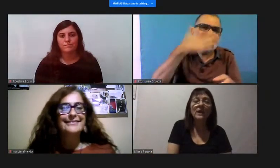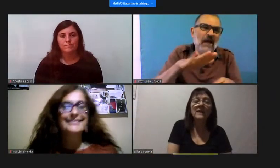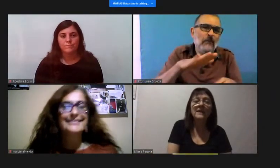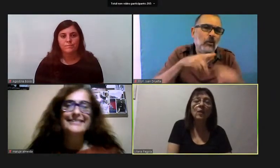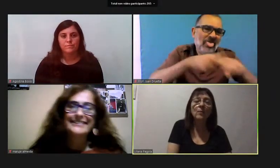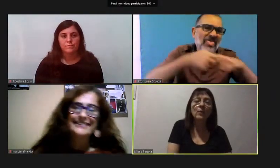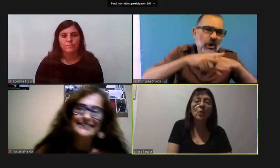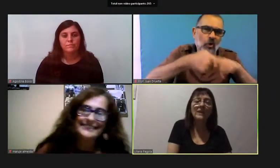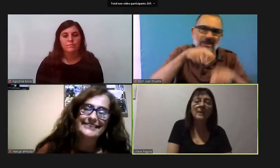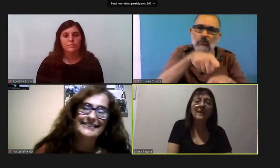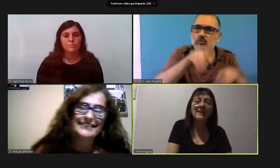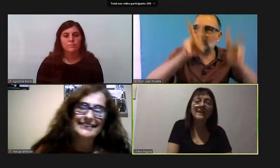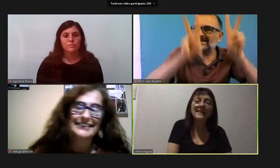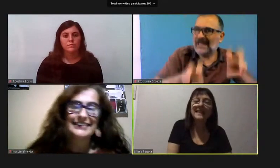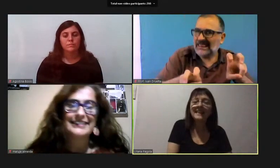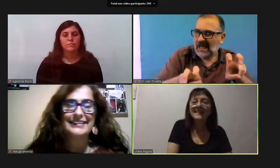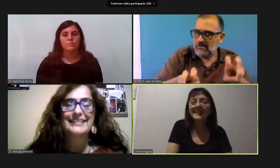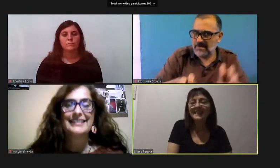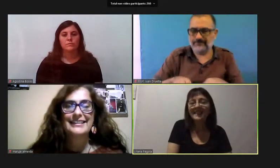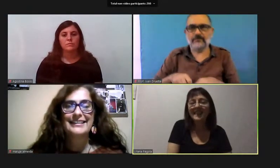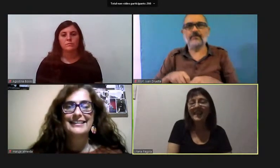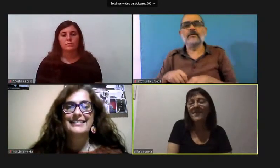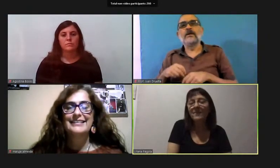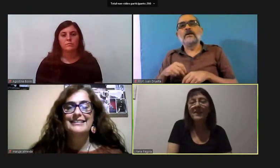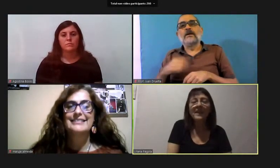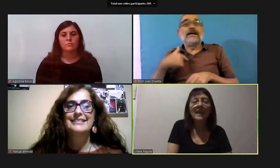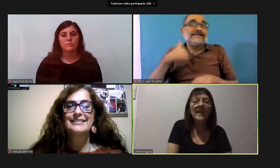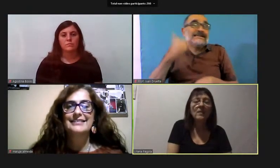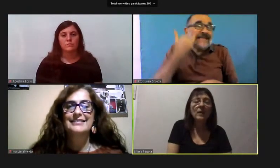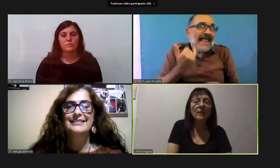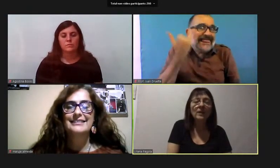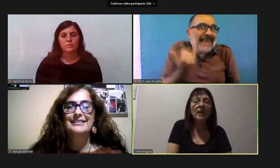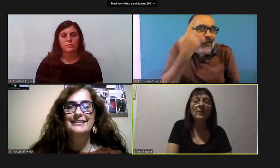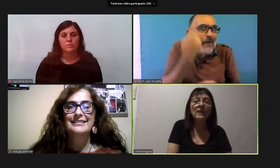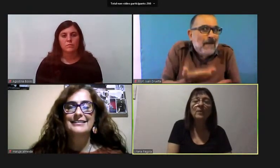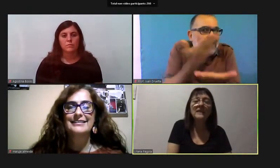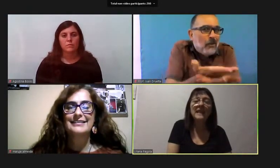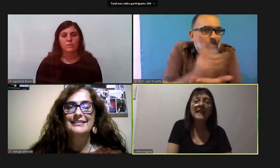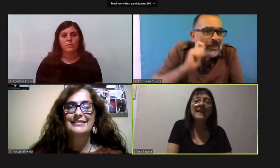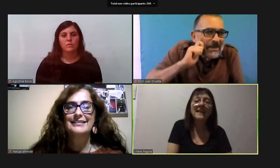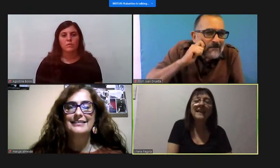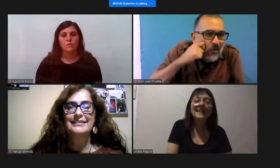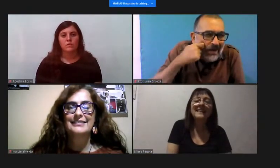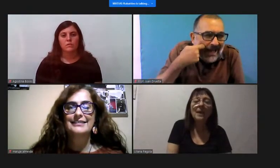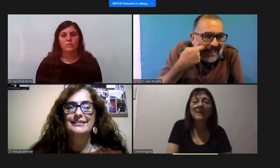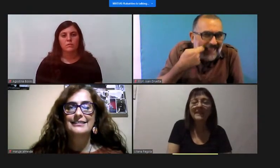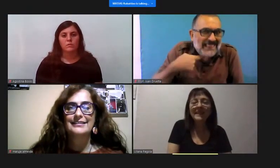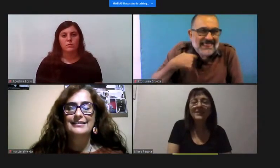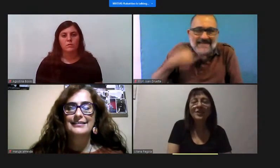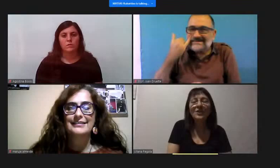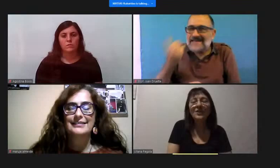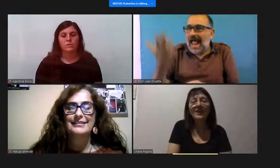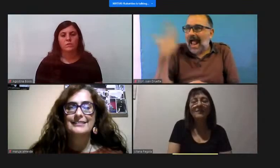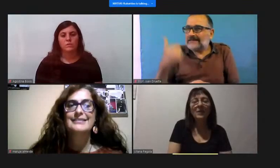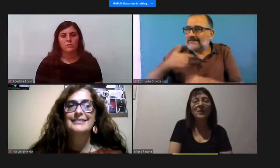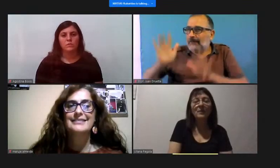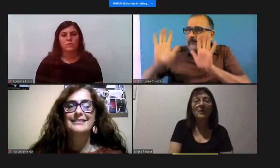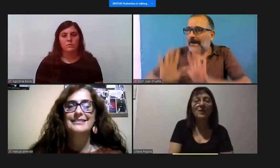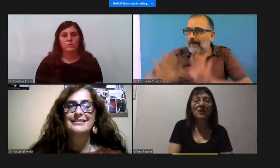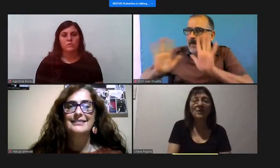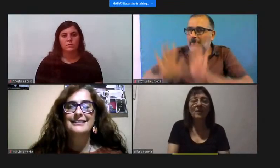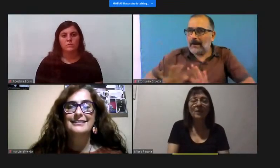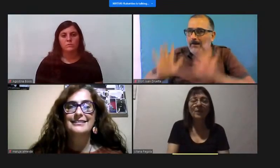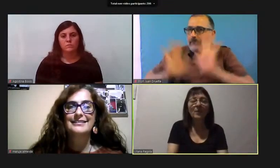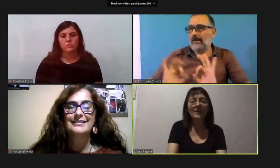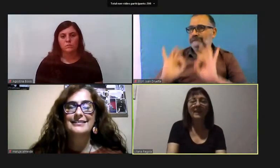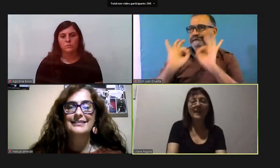estaba organizado por cuatrimestres, y que hay algunas cuestiones que después tenemos que seguir transmitiendo, Maruje, pero bueno,